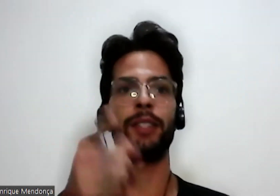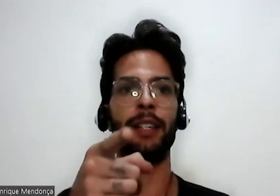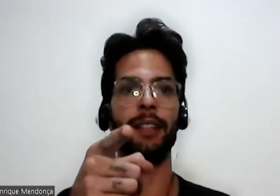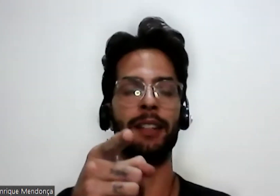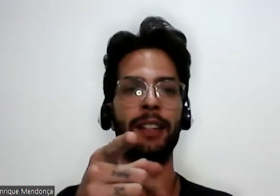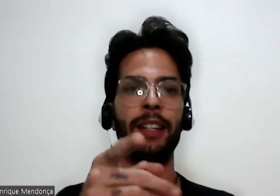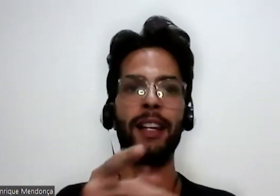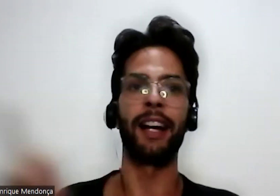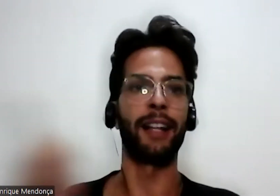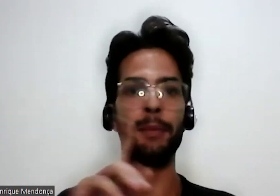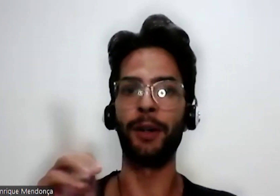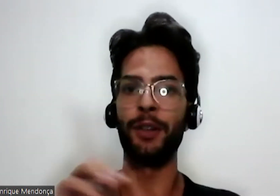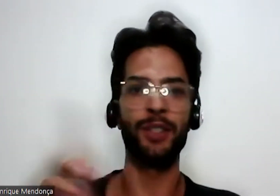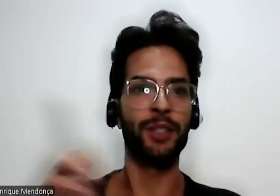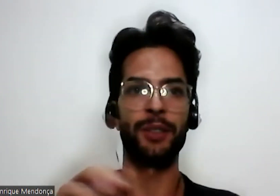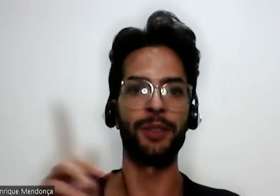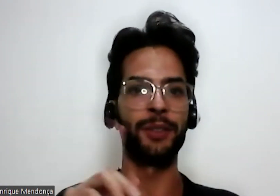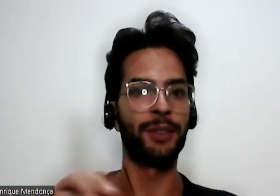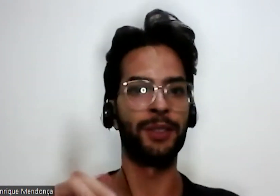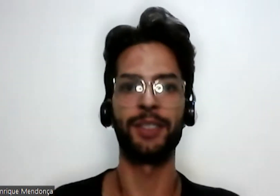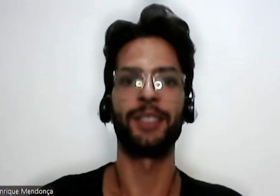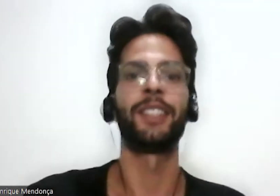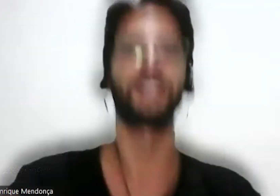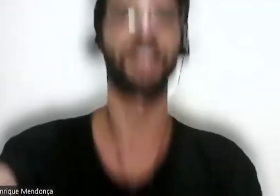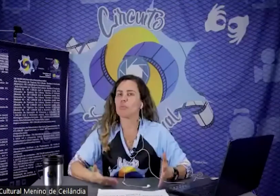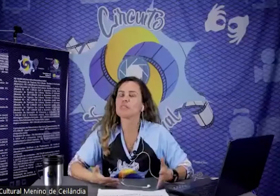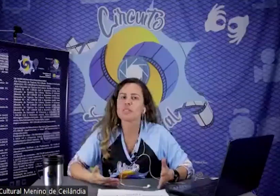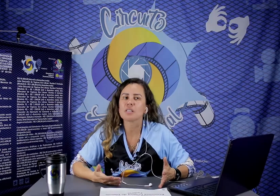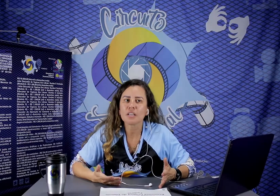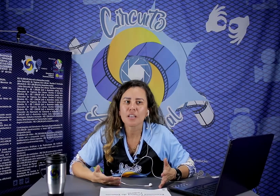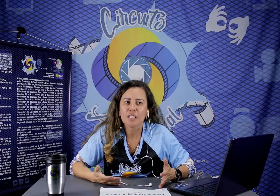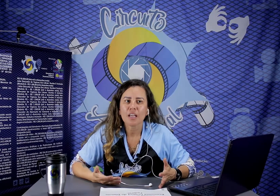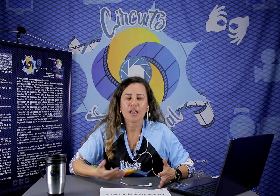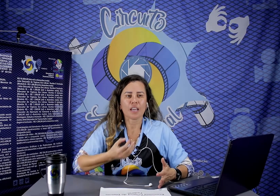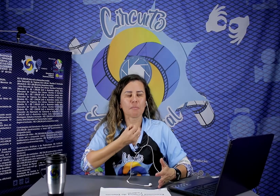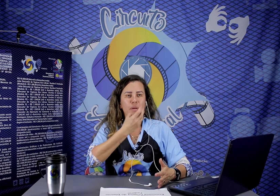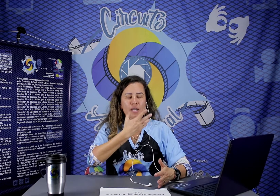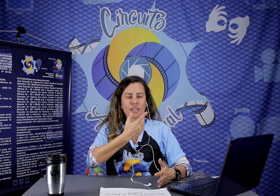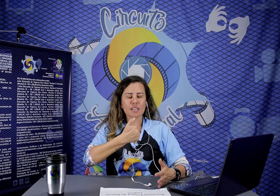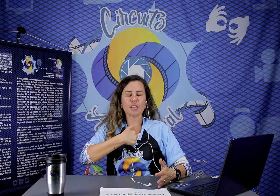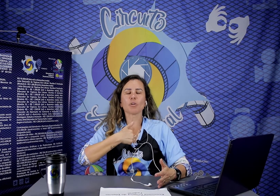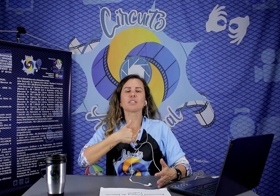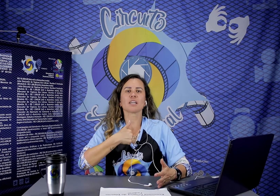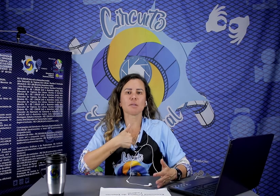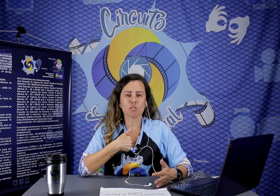você. Ah, me É, corrigiu. ela, ué, como assim? É bem, o que você quer saber sobre mim?